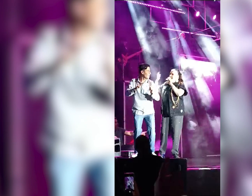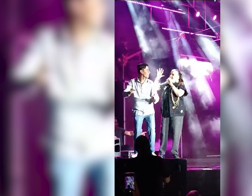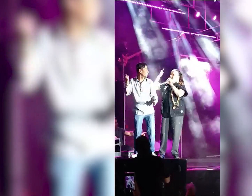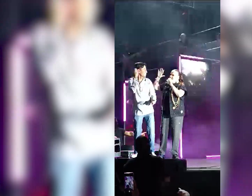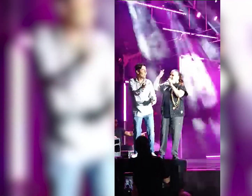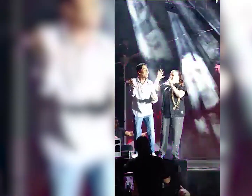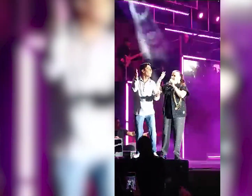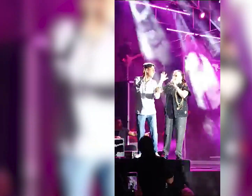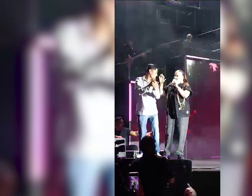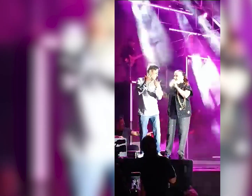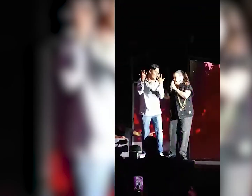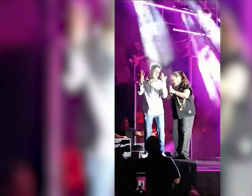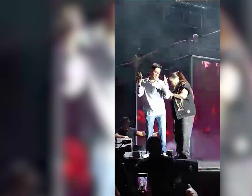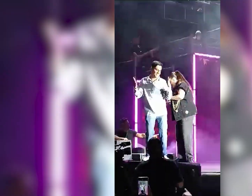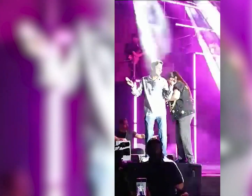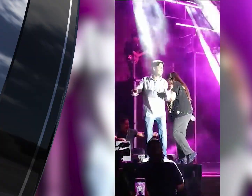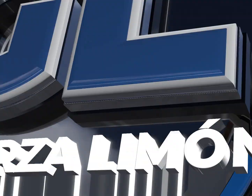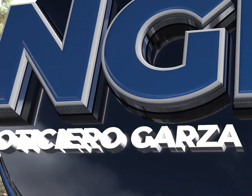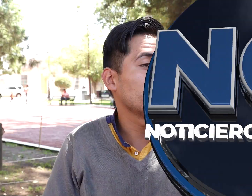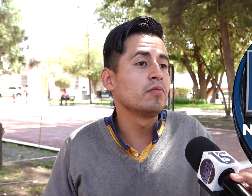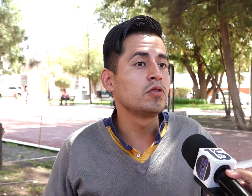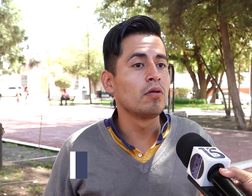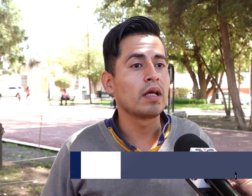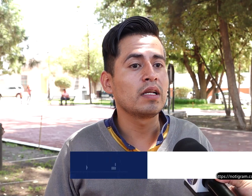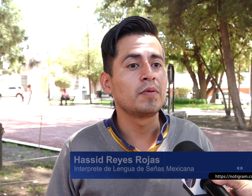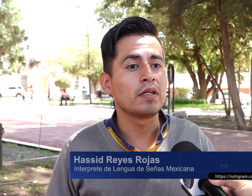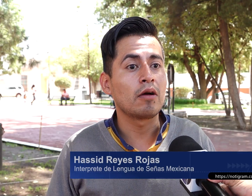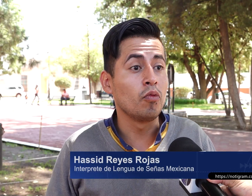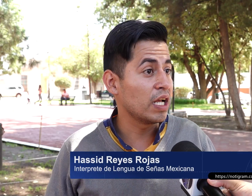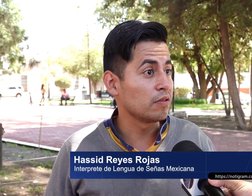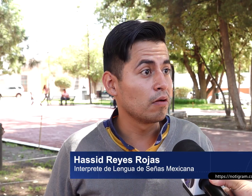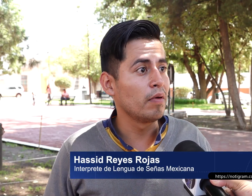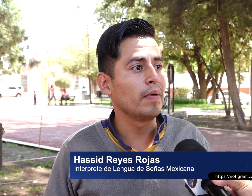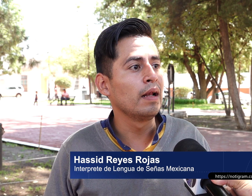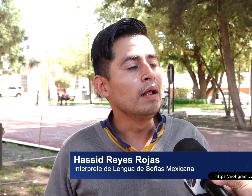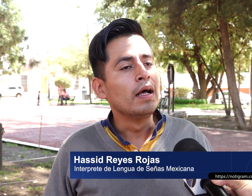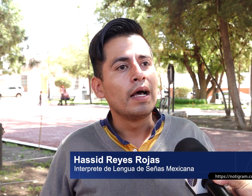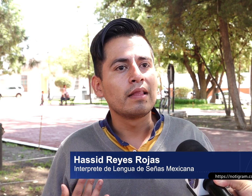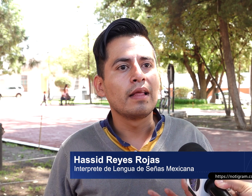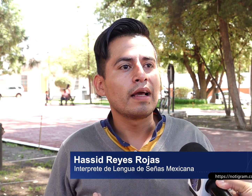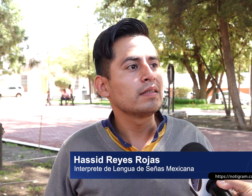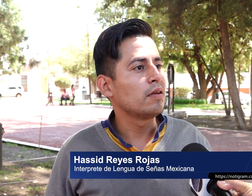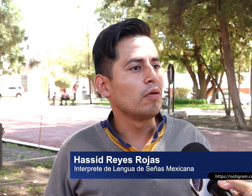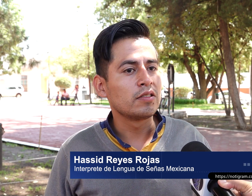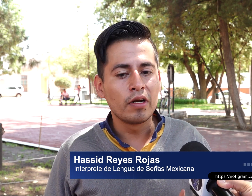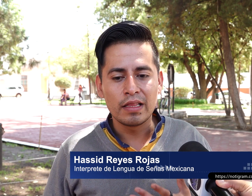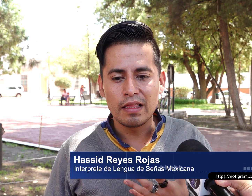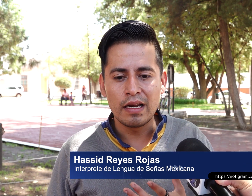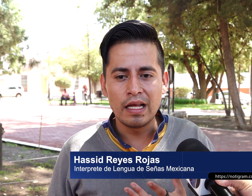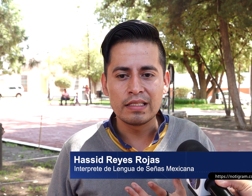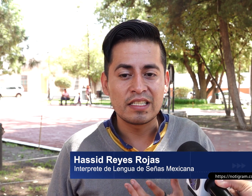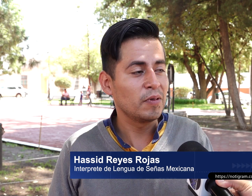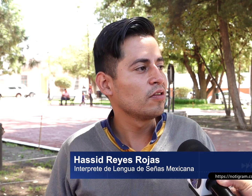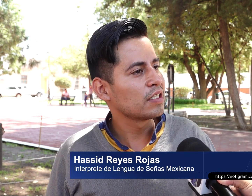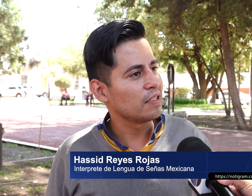se especializó con intérpretes de México y Monterrey. Aprendes mucho lo que es la comunicación no verbal, a entender la gesticulación, a